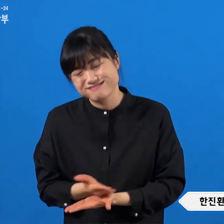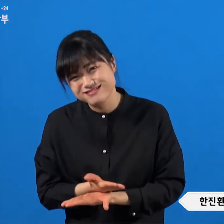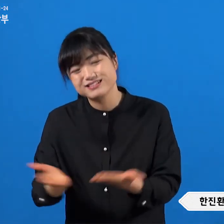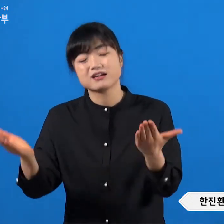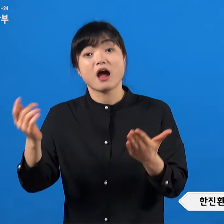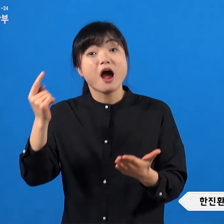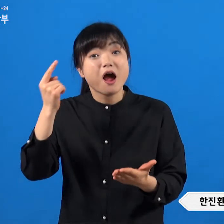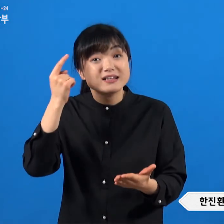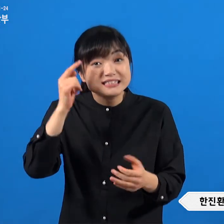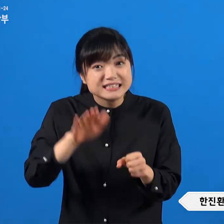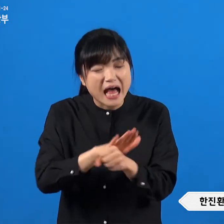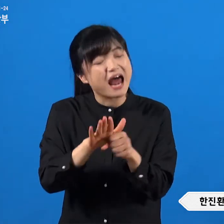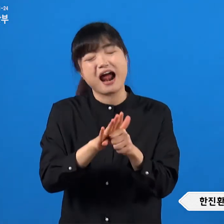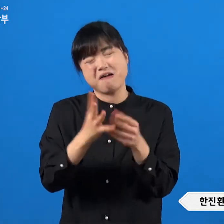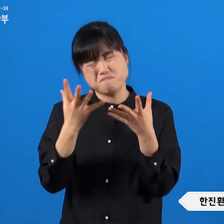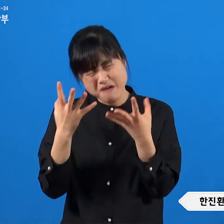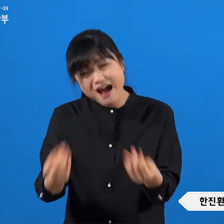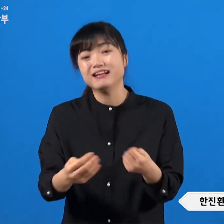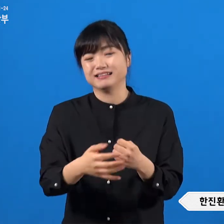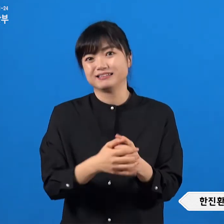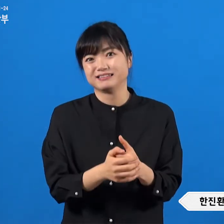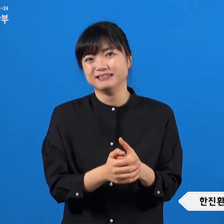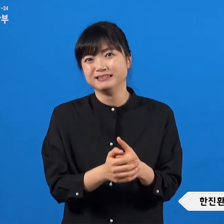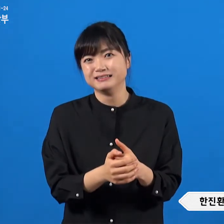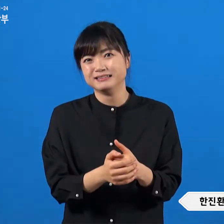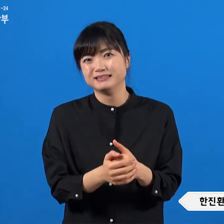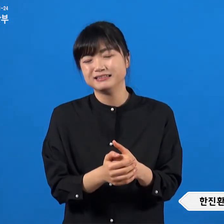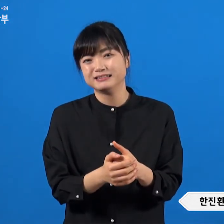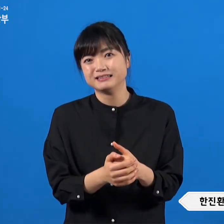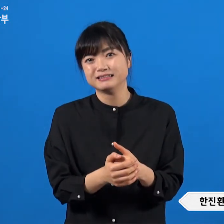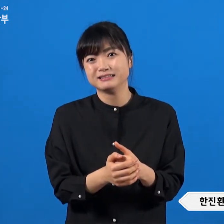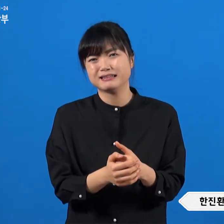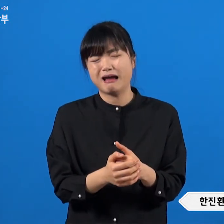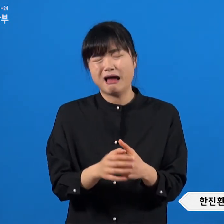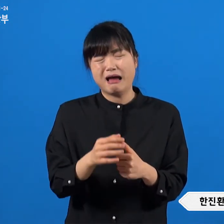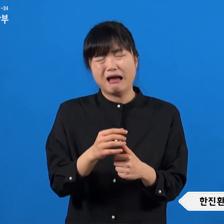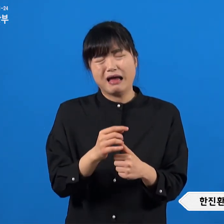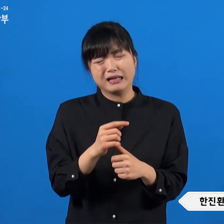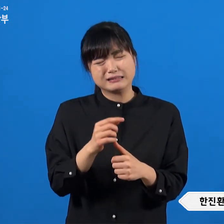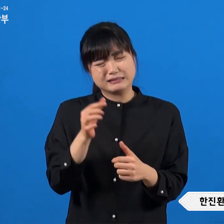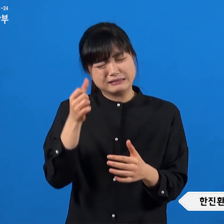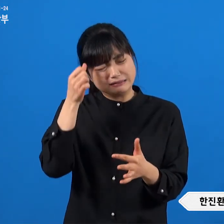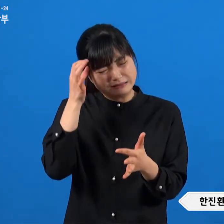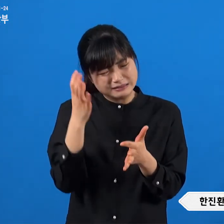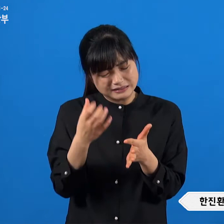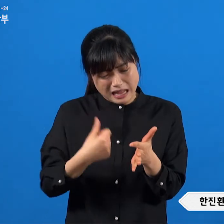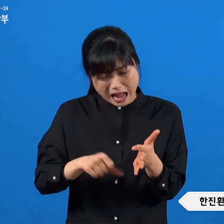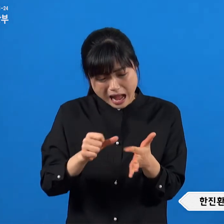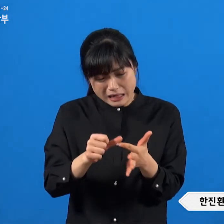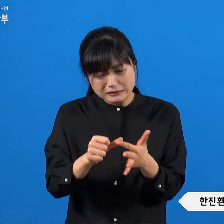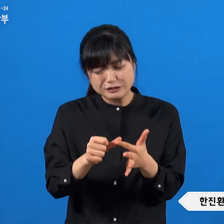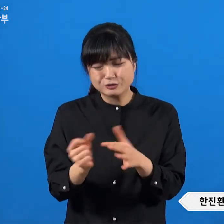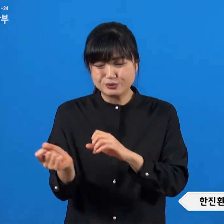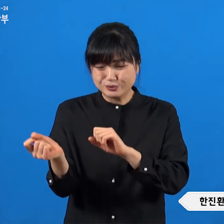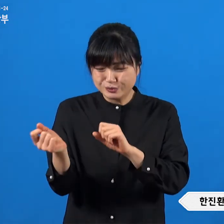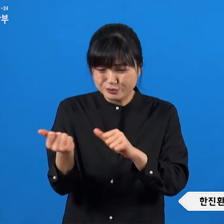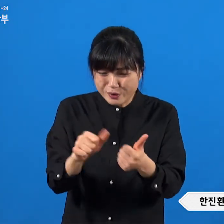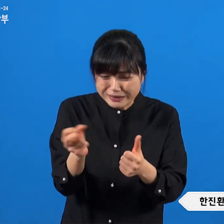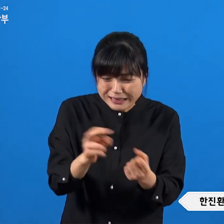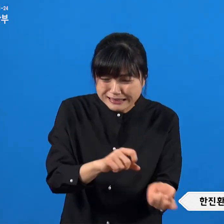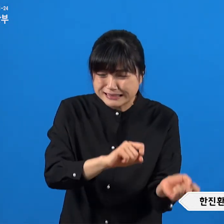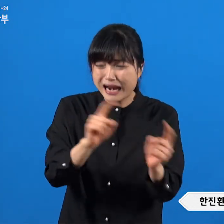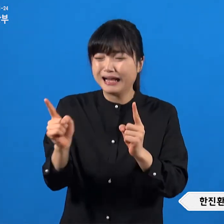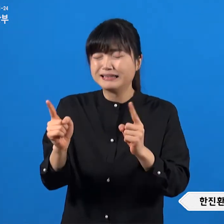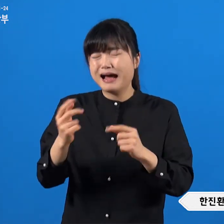사랑이 해프입니다. 그 말도 안 되는 아들을 그냥 죽었다가 다시 살아났다고 그렇게